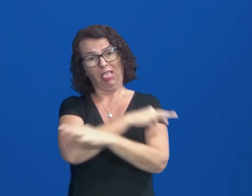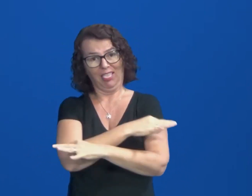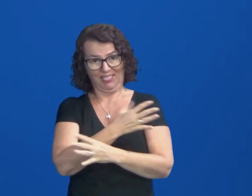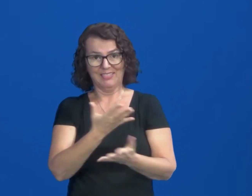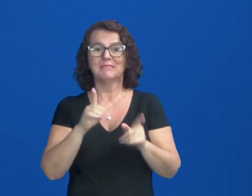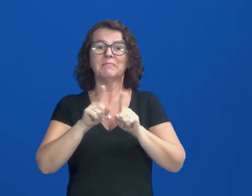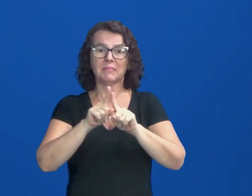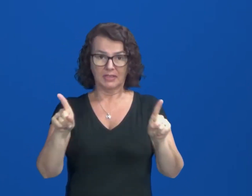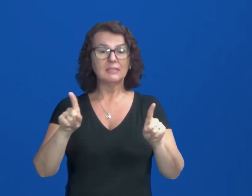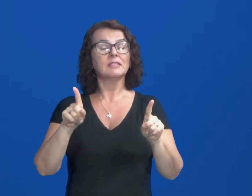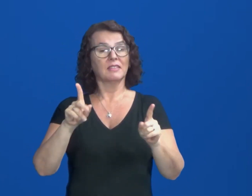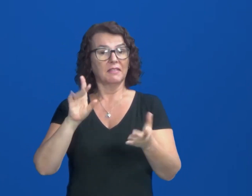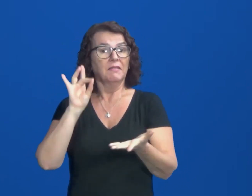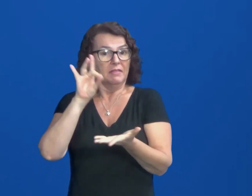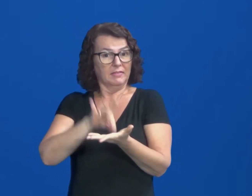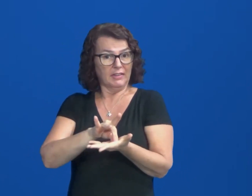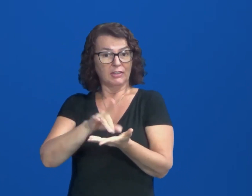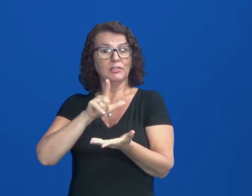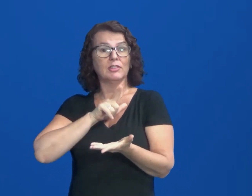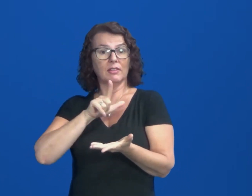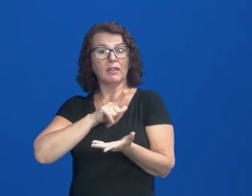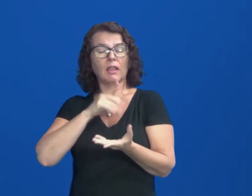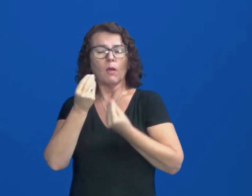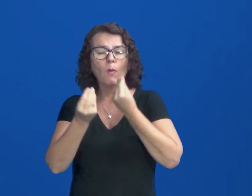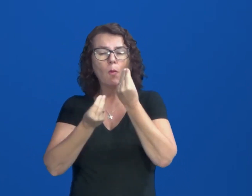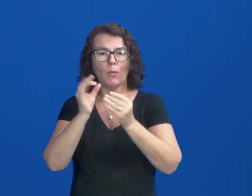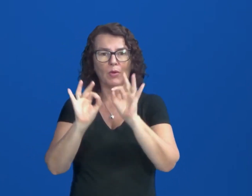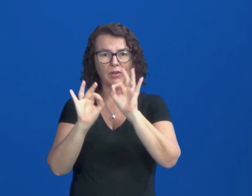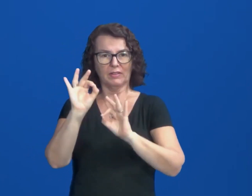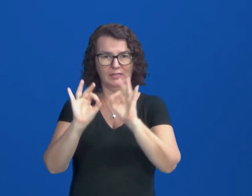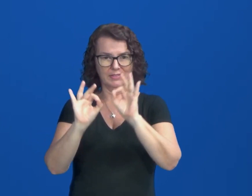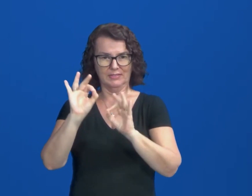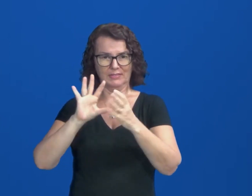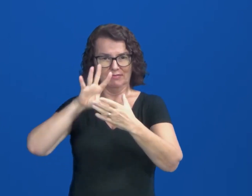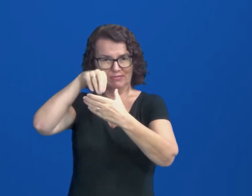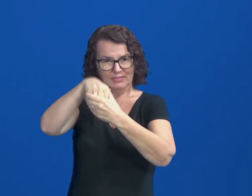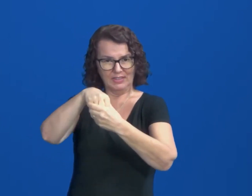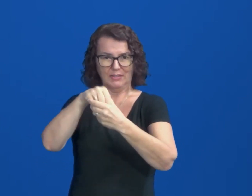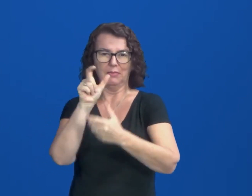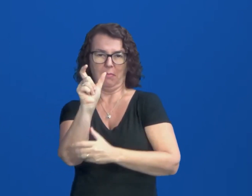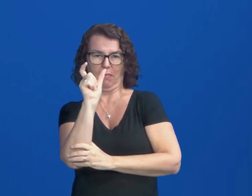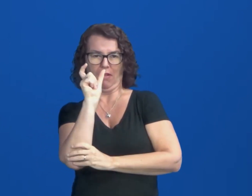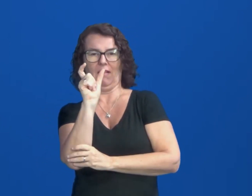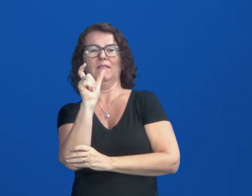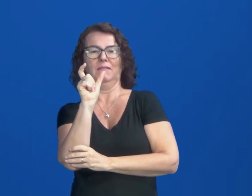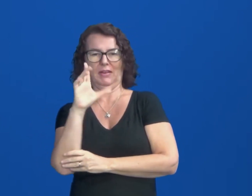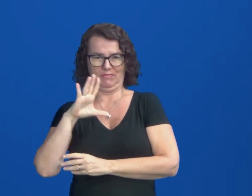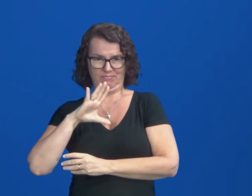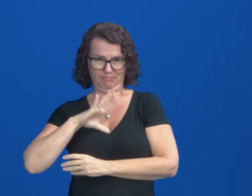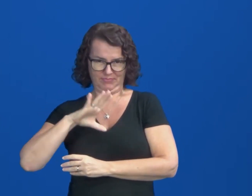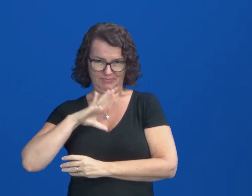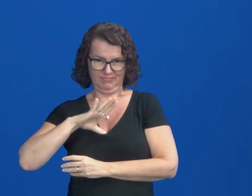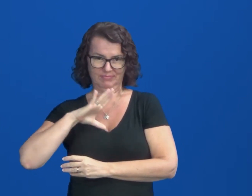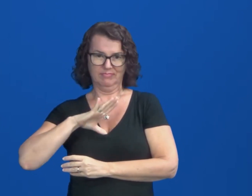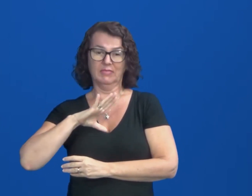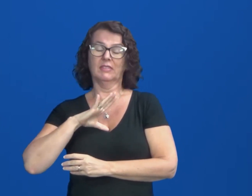mas esqueceram. Mas, de verdade, temos essa organização intrínseca da palavra em língua